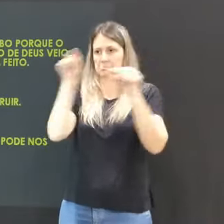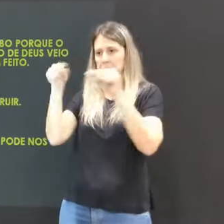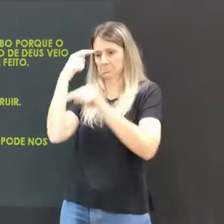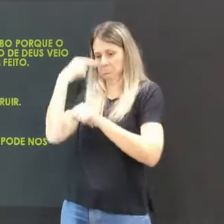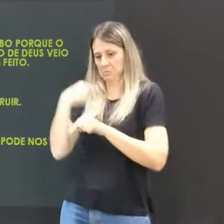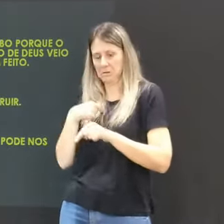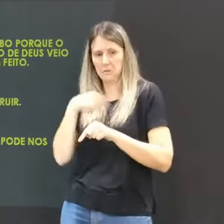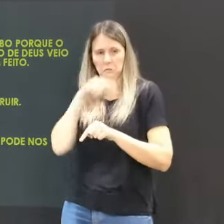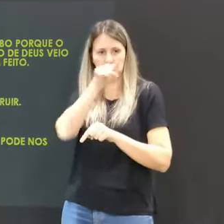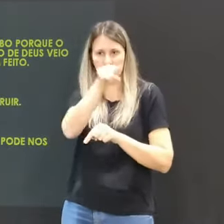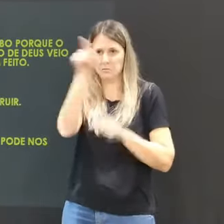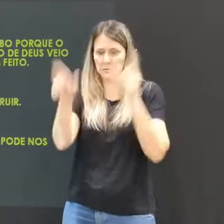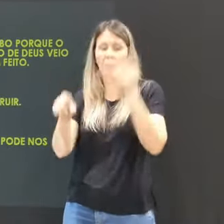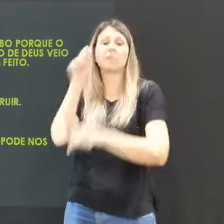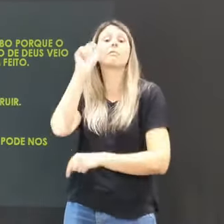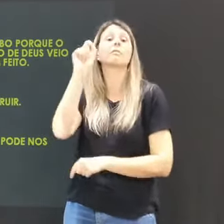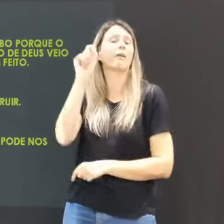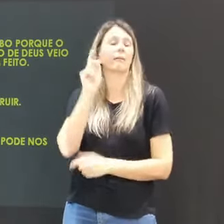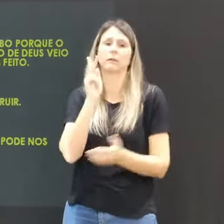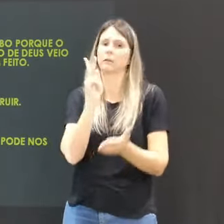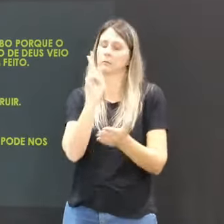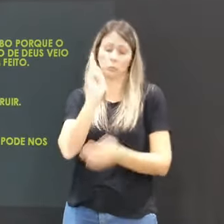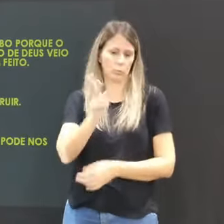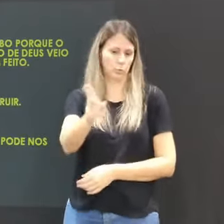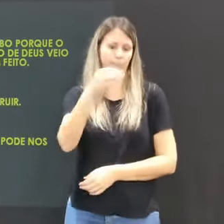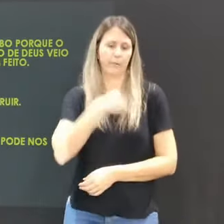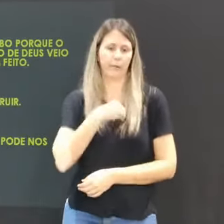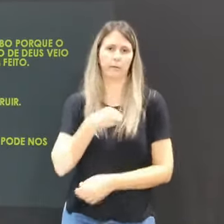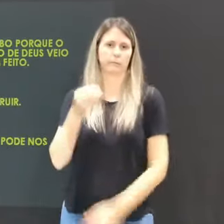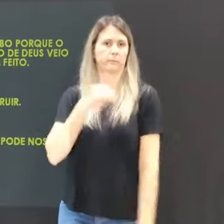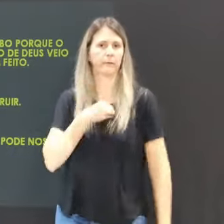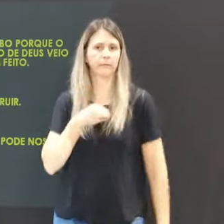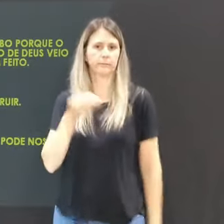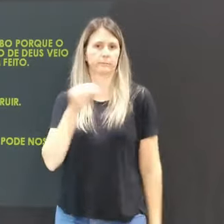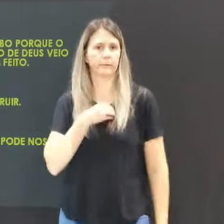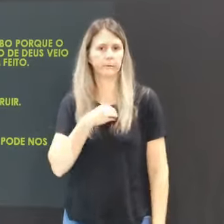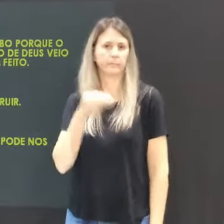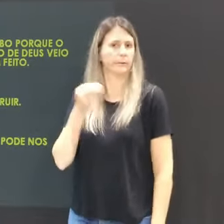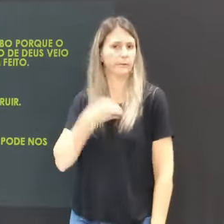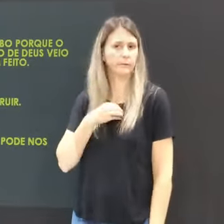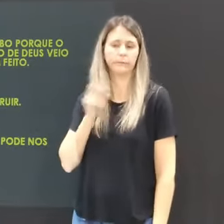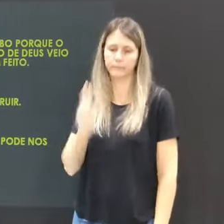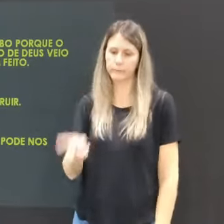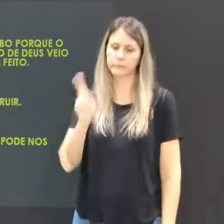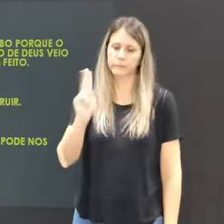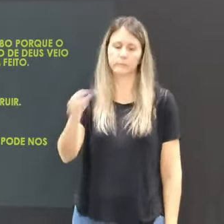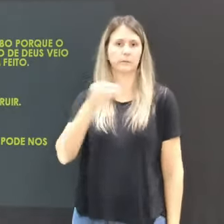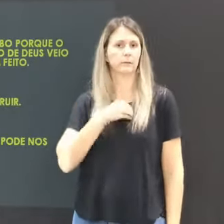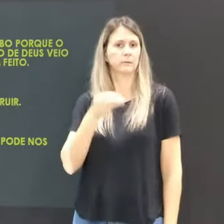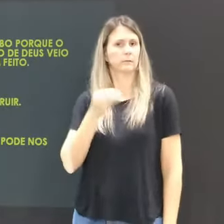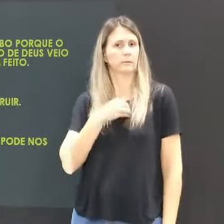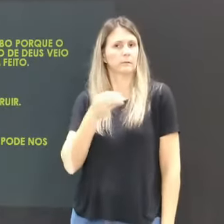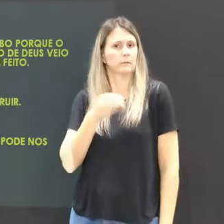nós, eu, você, as pessoas, todos nós o quê? Nós temos pecado e continuamente pecamos.